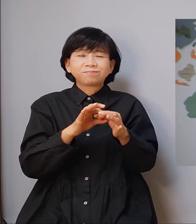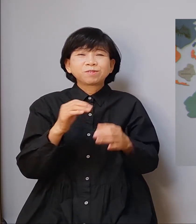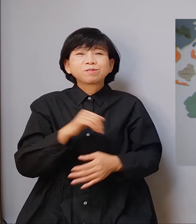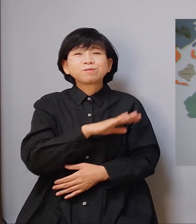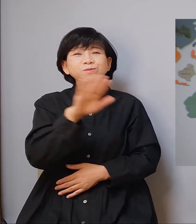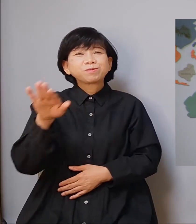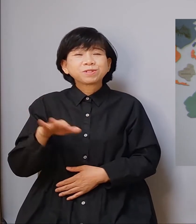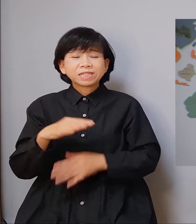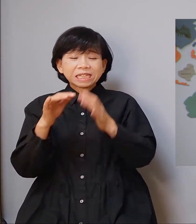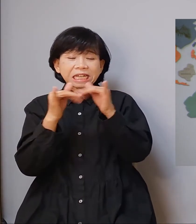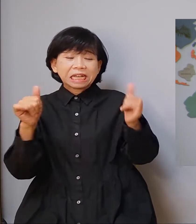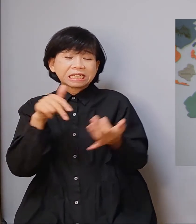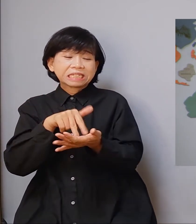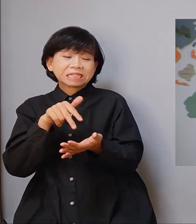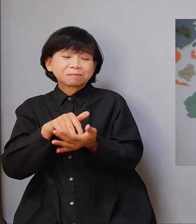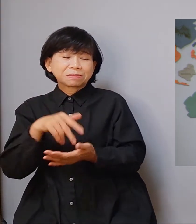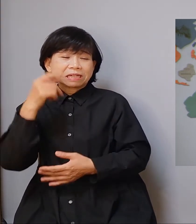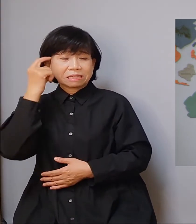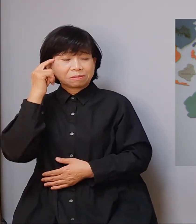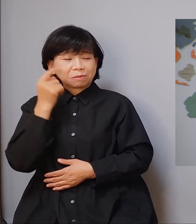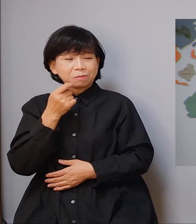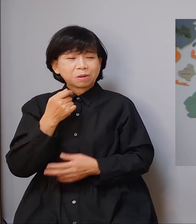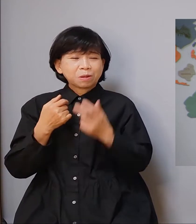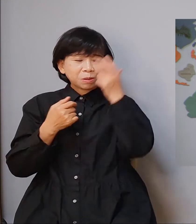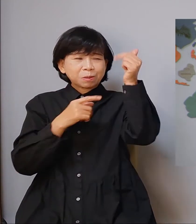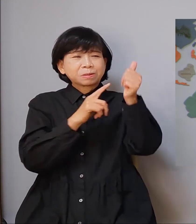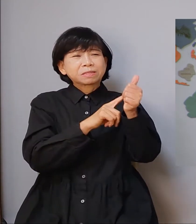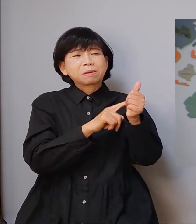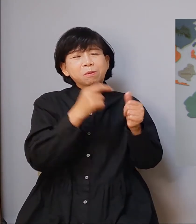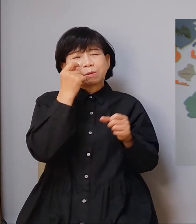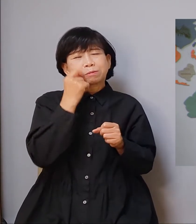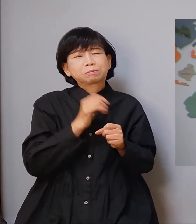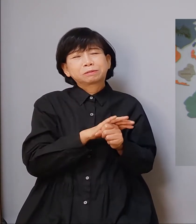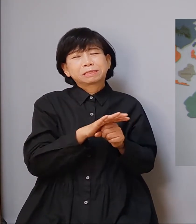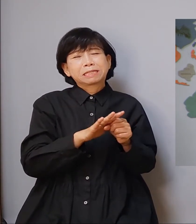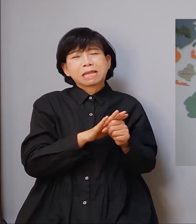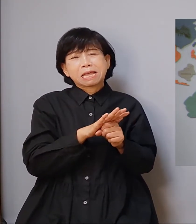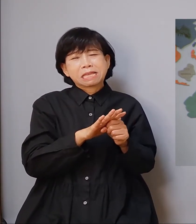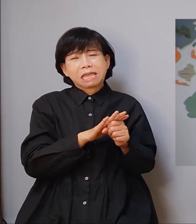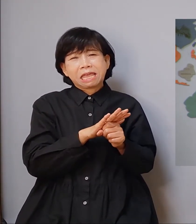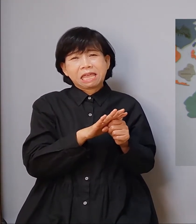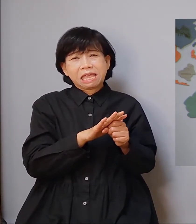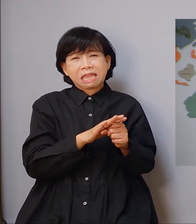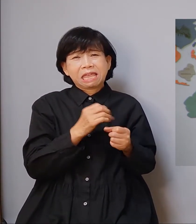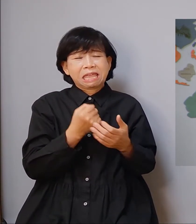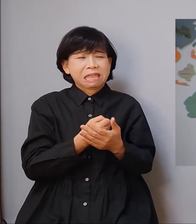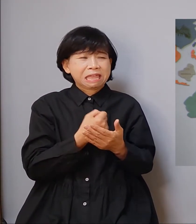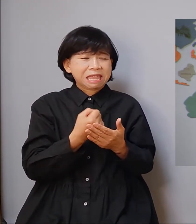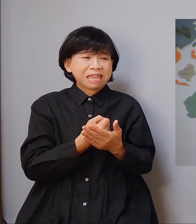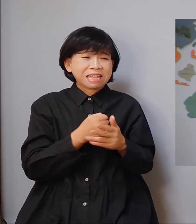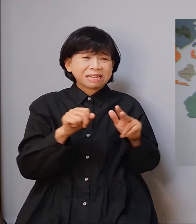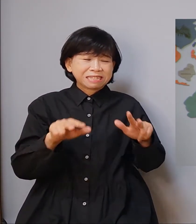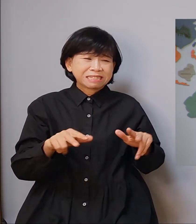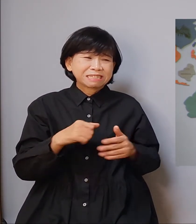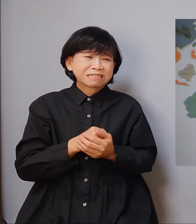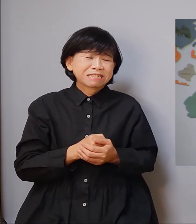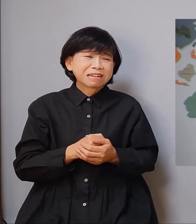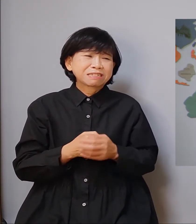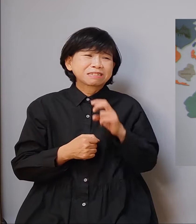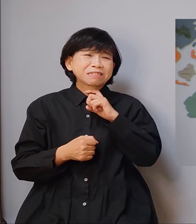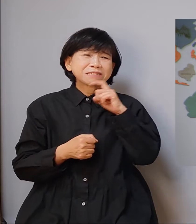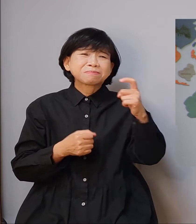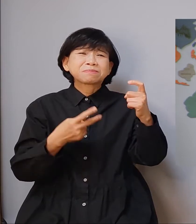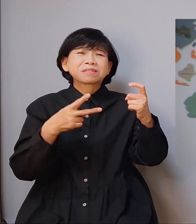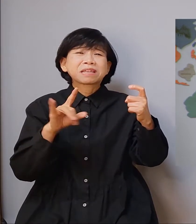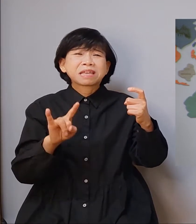됐다, 너무 불쌍하다, 어린 10대의 나이에, 이제 고등학교 1, 2학년 정도 되는 그 나이에